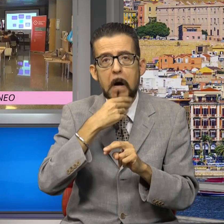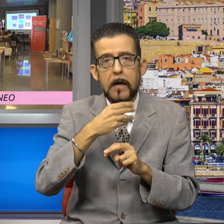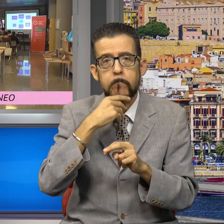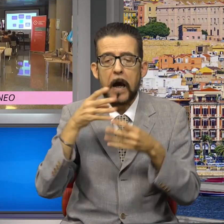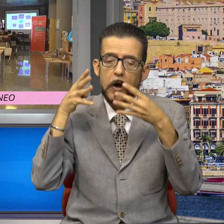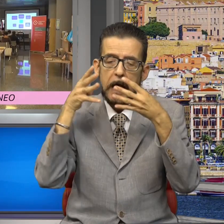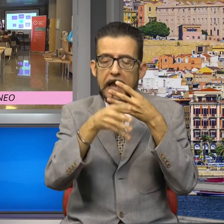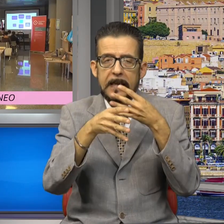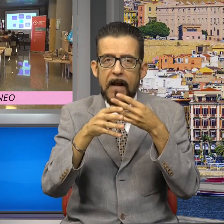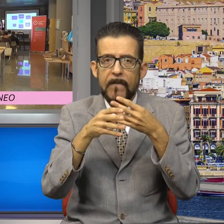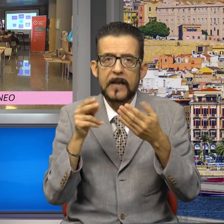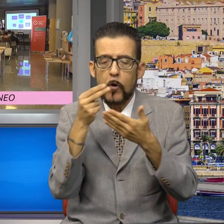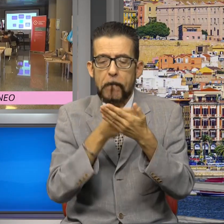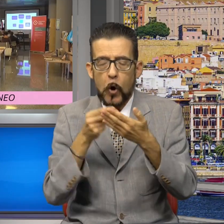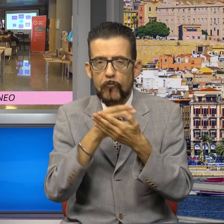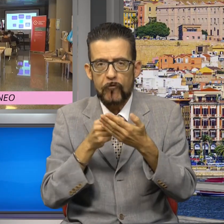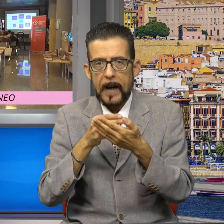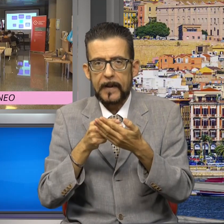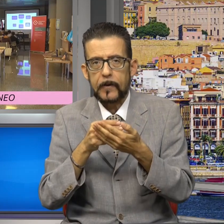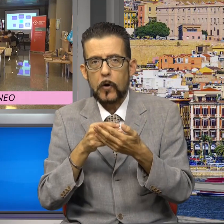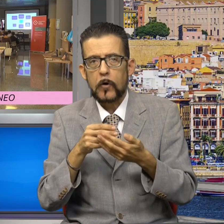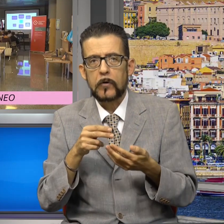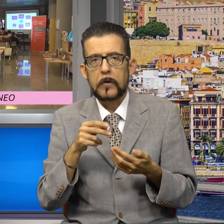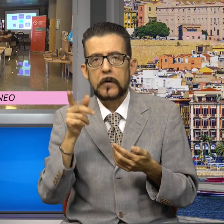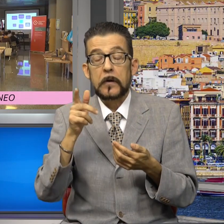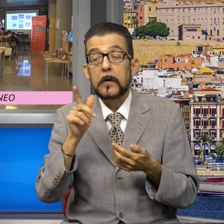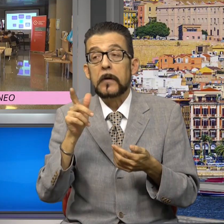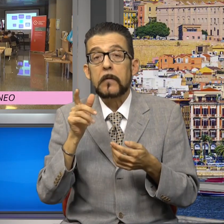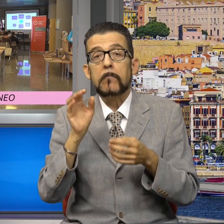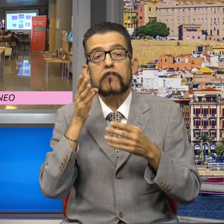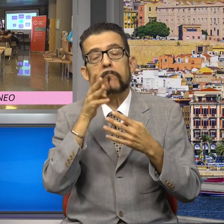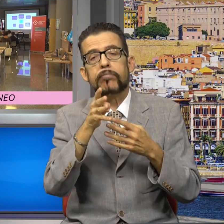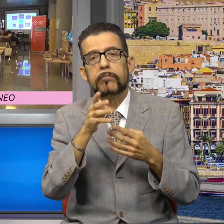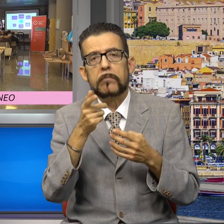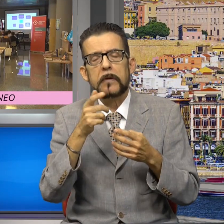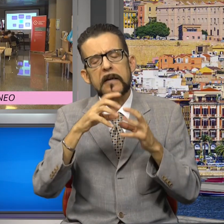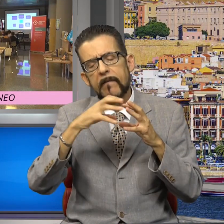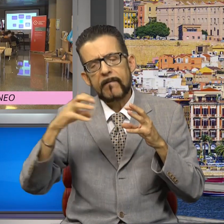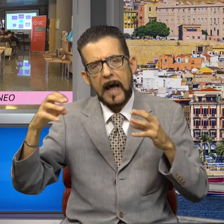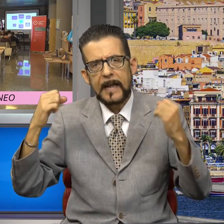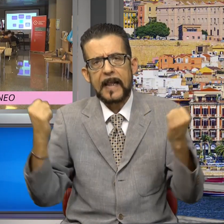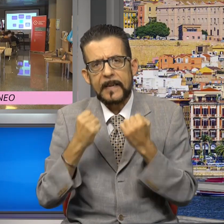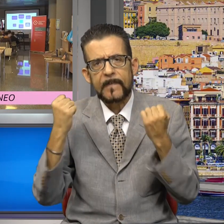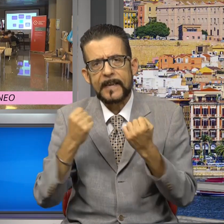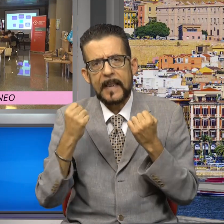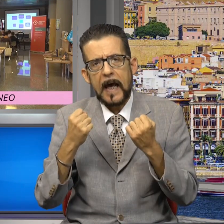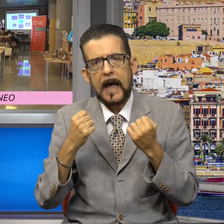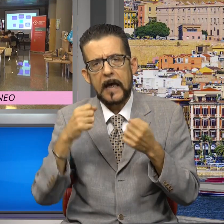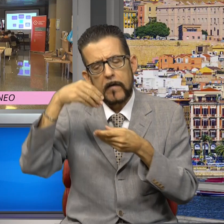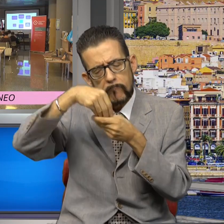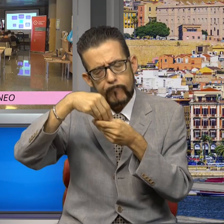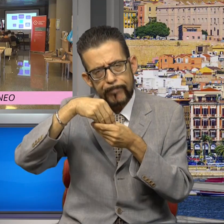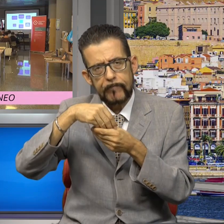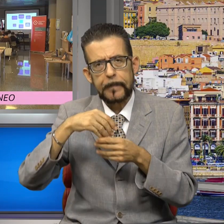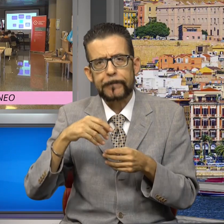progetto Destination Site Sardinia punta a realizzare la Demo Barbagia. Tra le varie attività che sono state